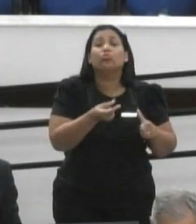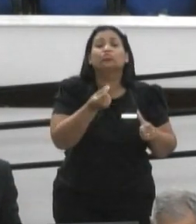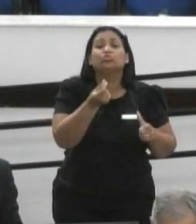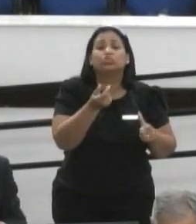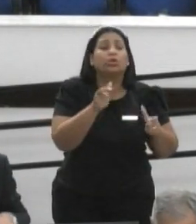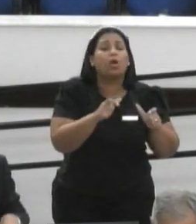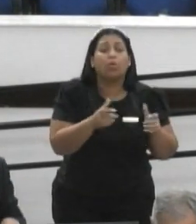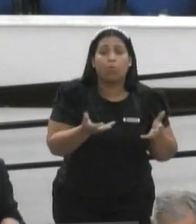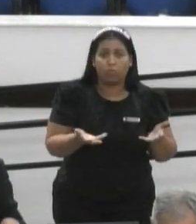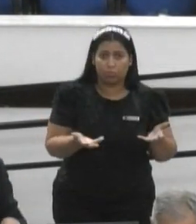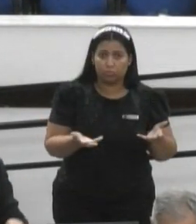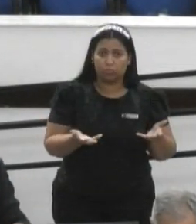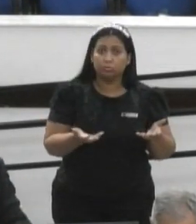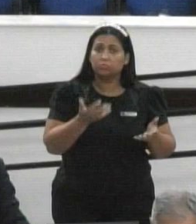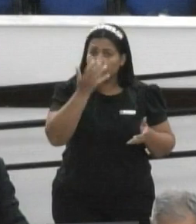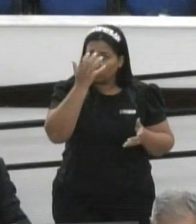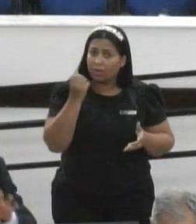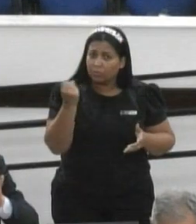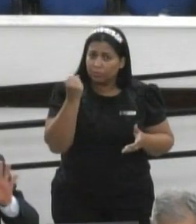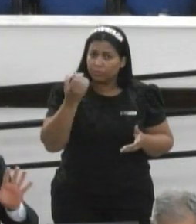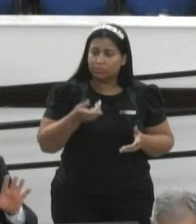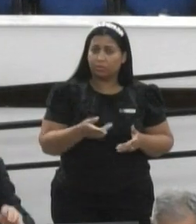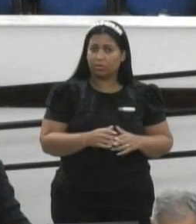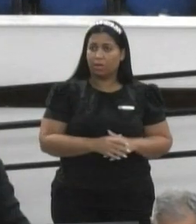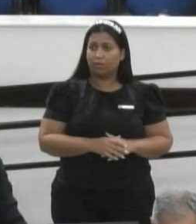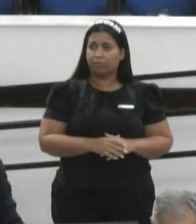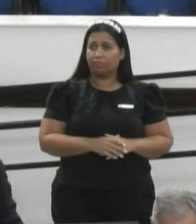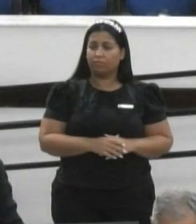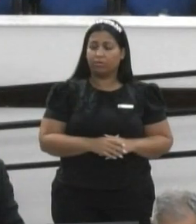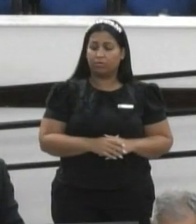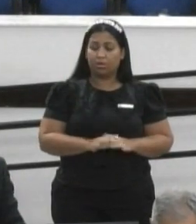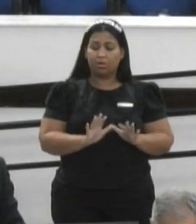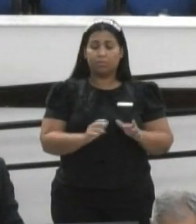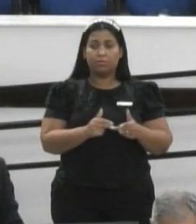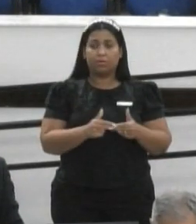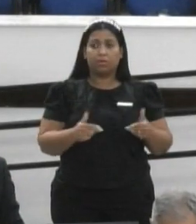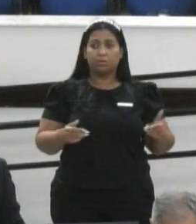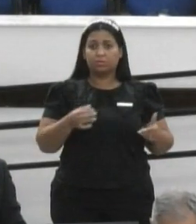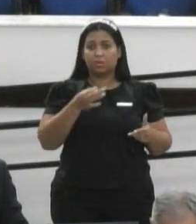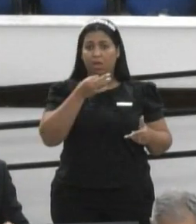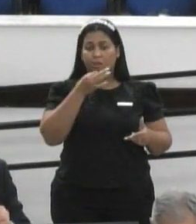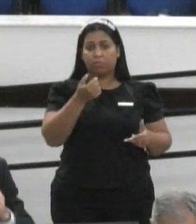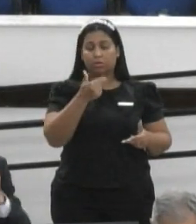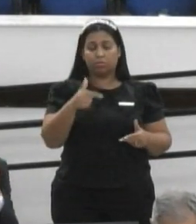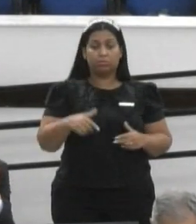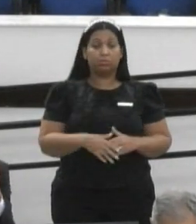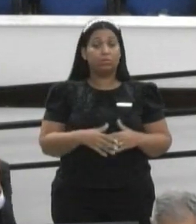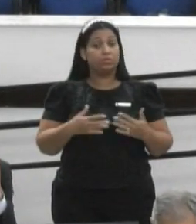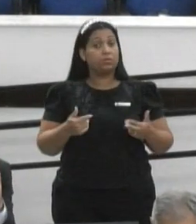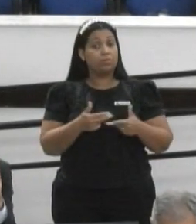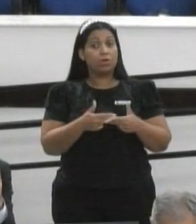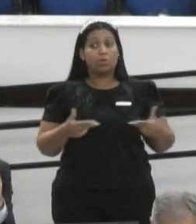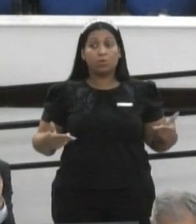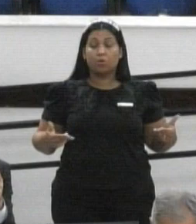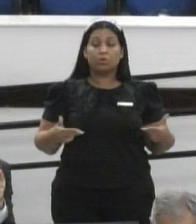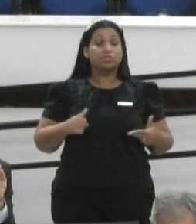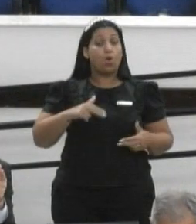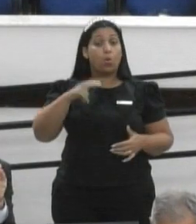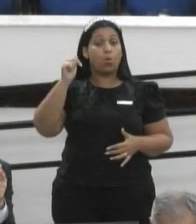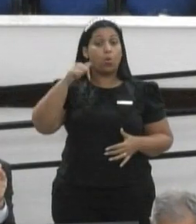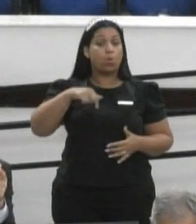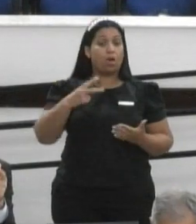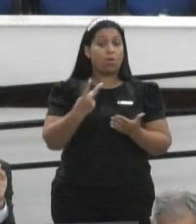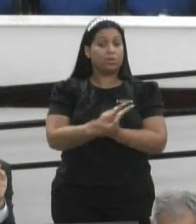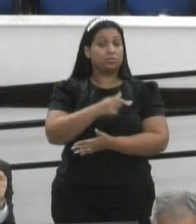recurso. Isso é muito grave também. Até agora nós não temos essa posição. Então, uma medida atípica, nunca aconteceu isso na história